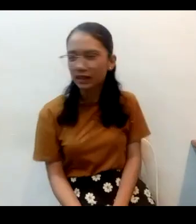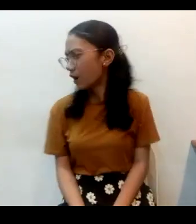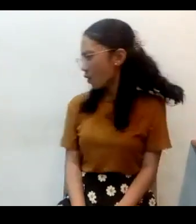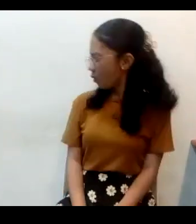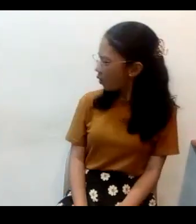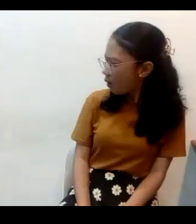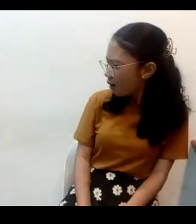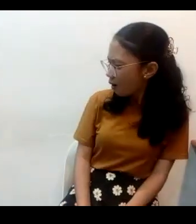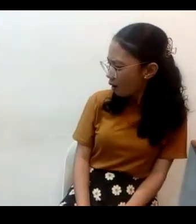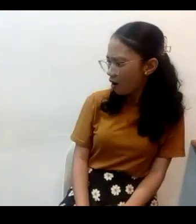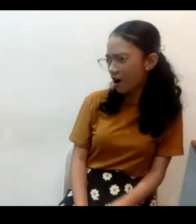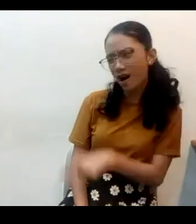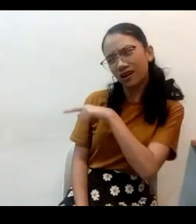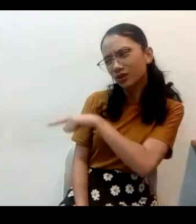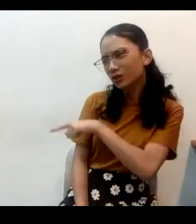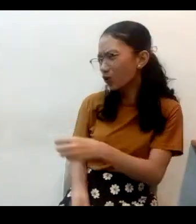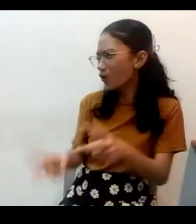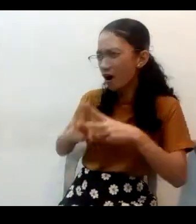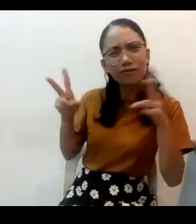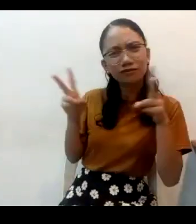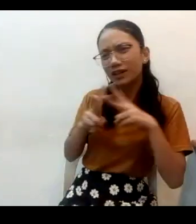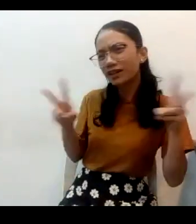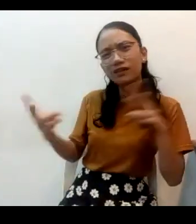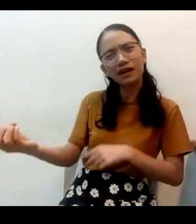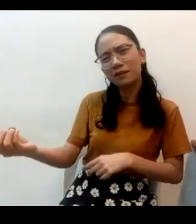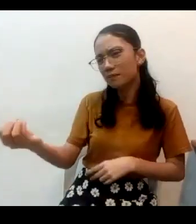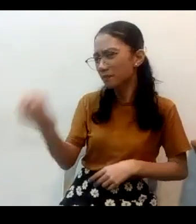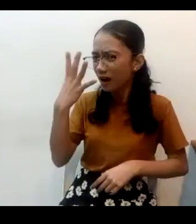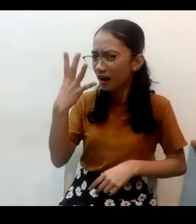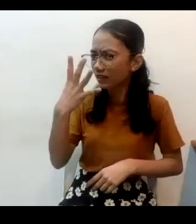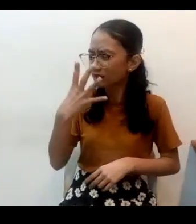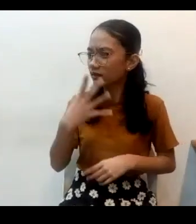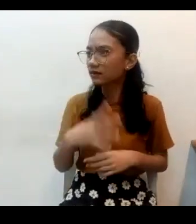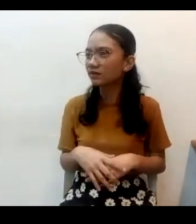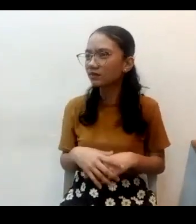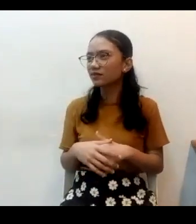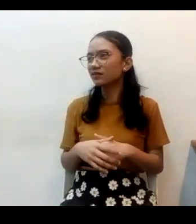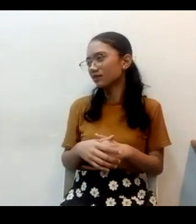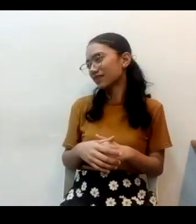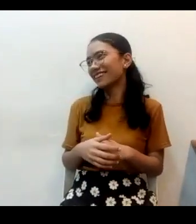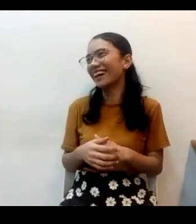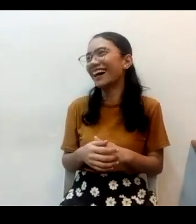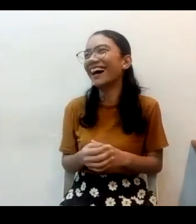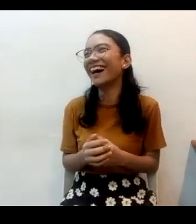How much ugly you are! Kaya naawa po sila na, grabe yung pangit mo.